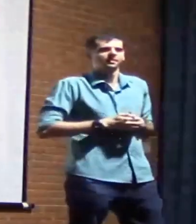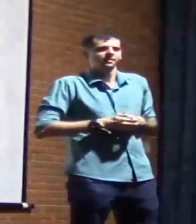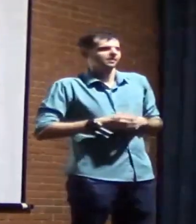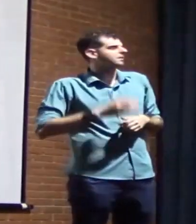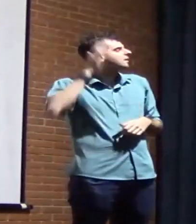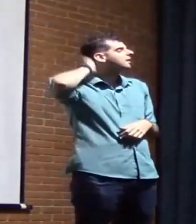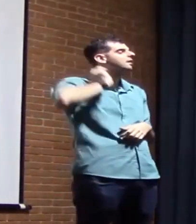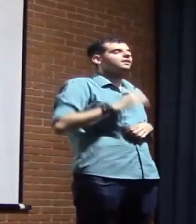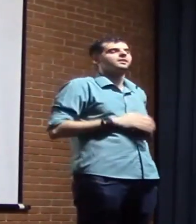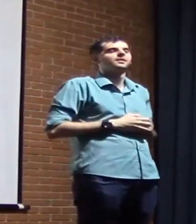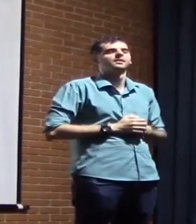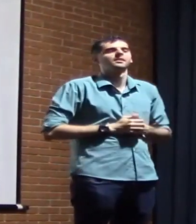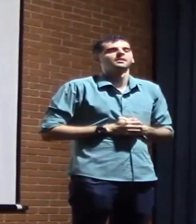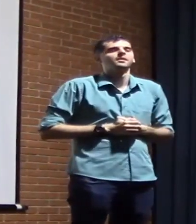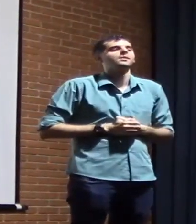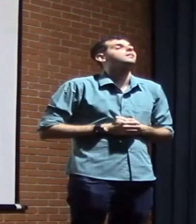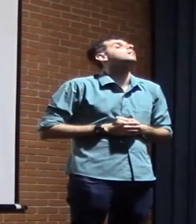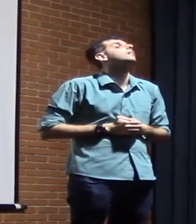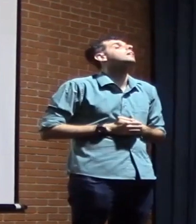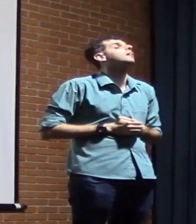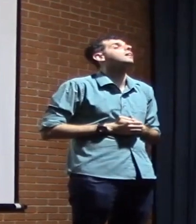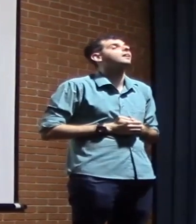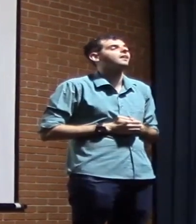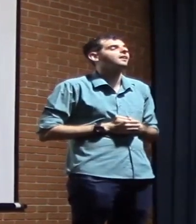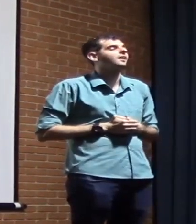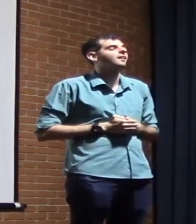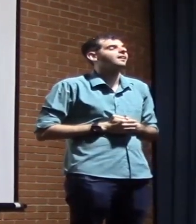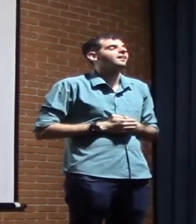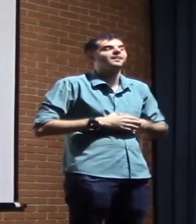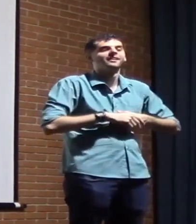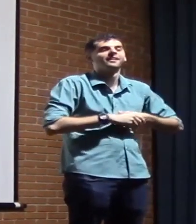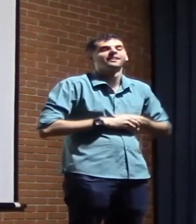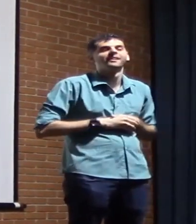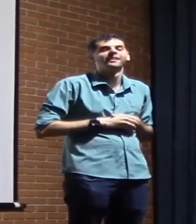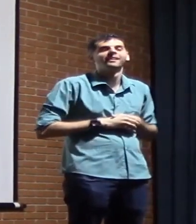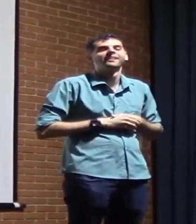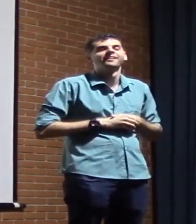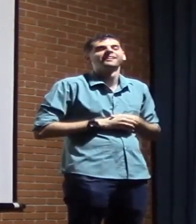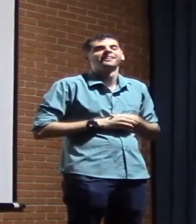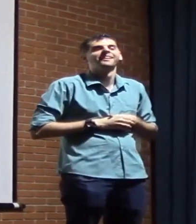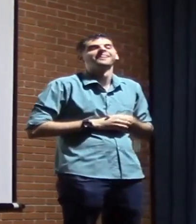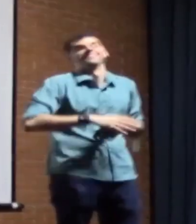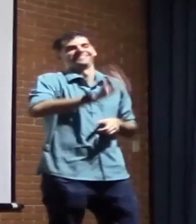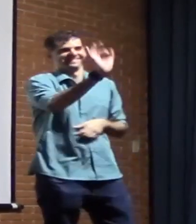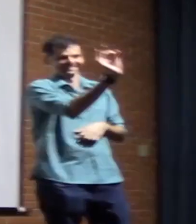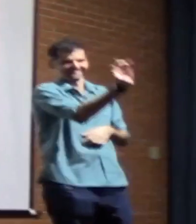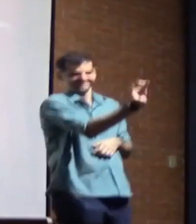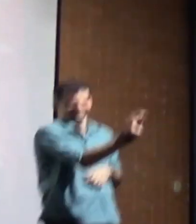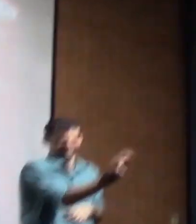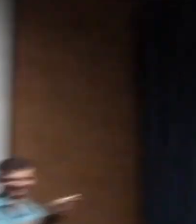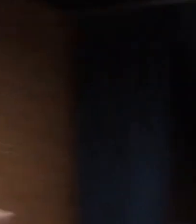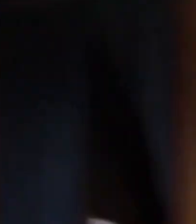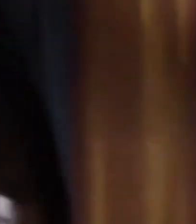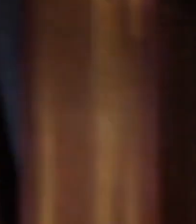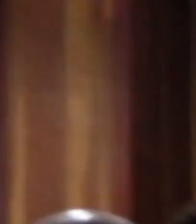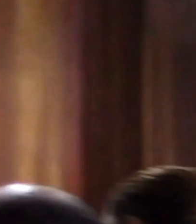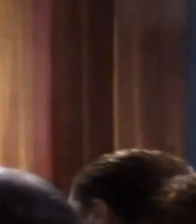estava explicando... eu estava explicando o que mesmo? O que é?